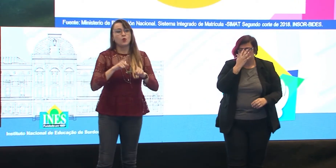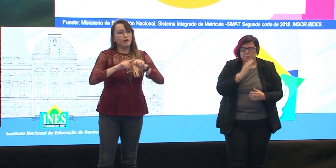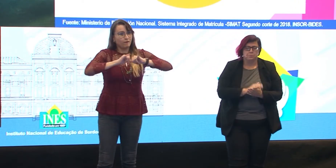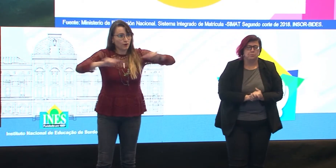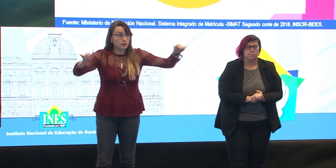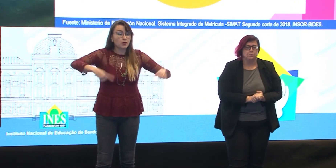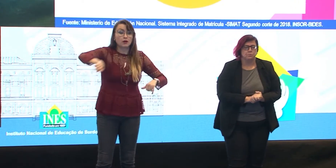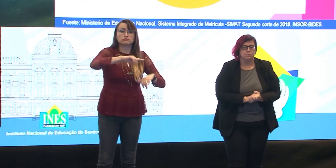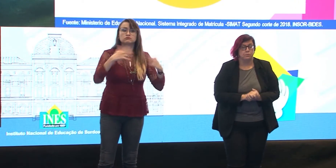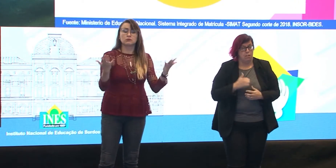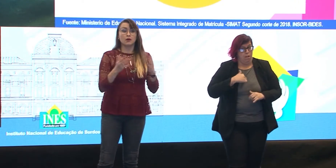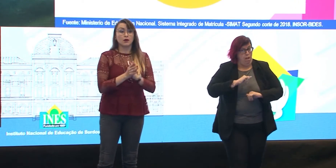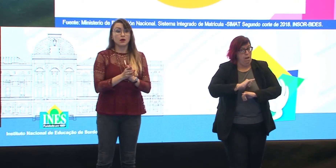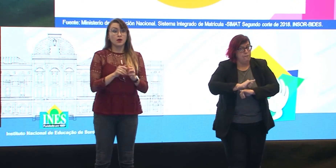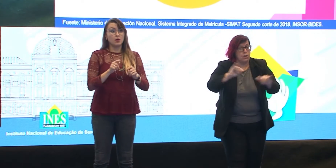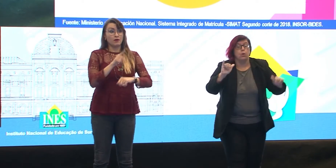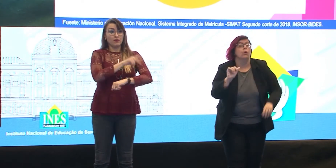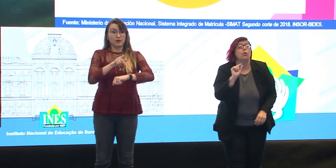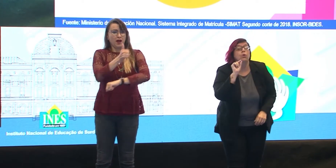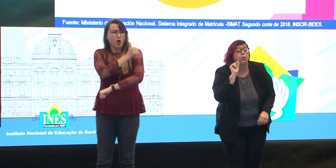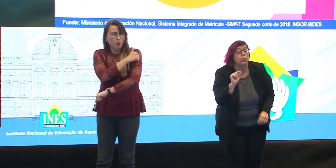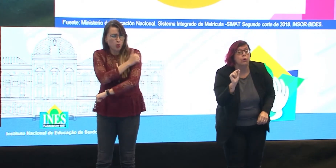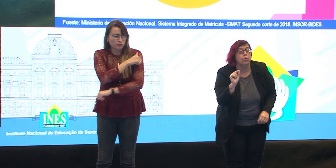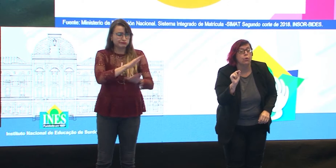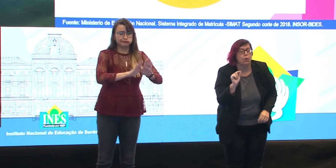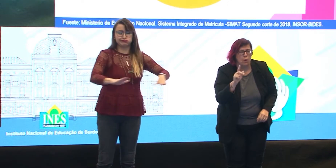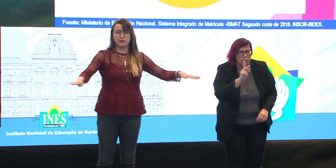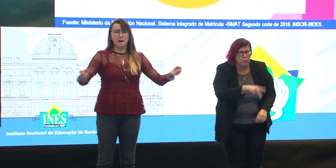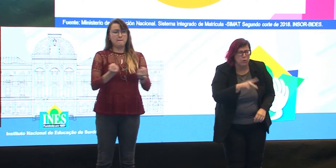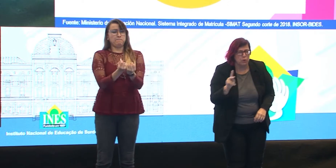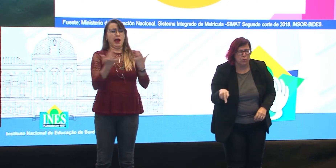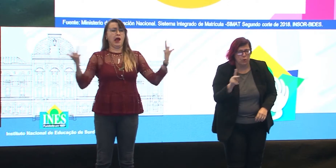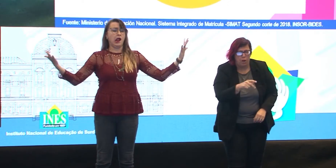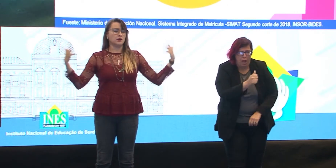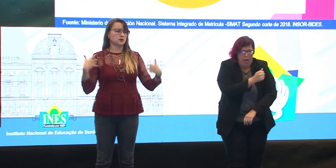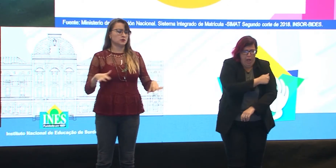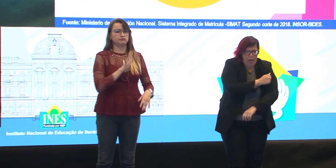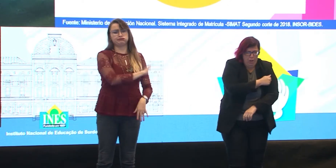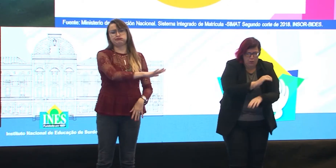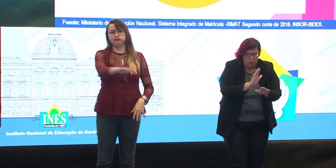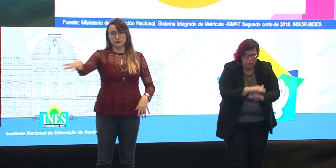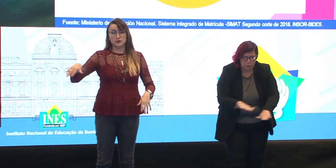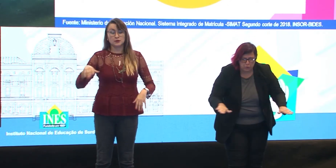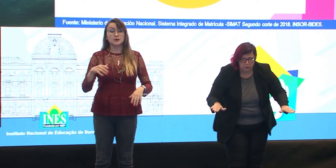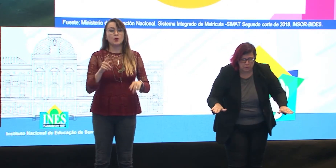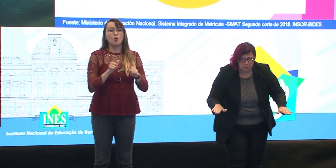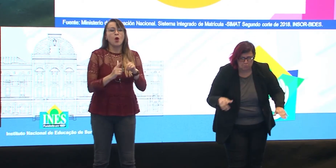é a territorialidade e a densidade da população de surdos na Colômbia.